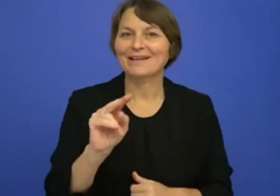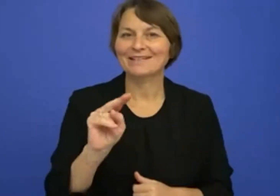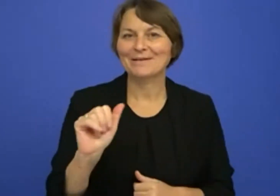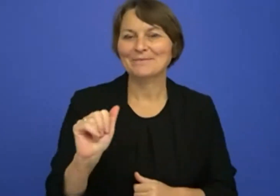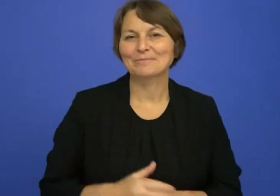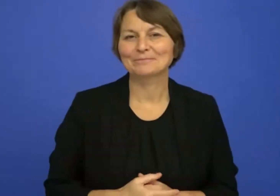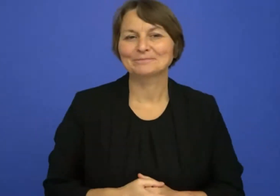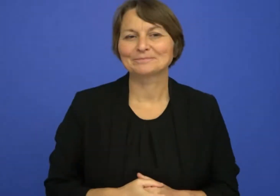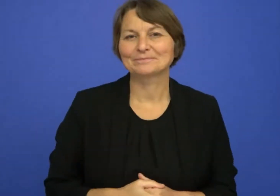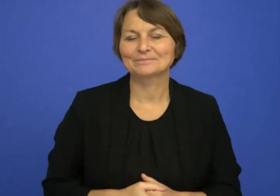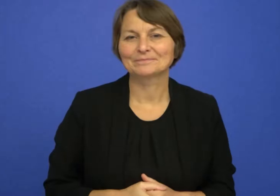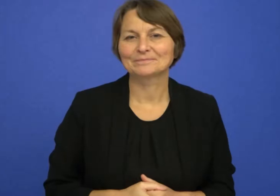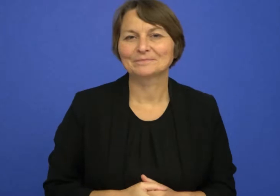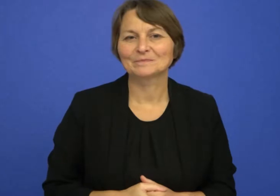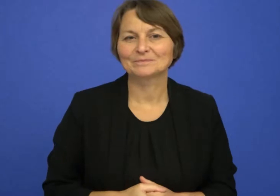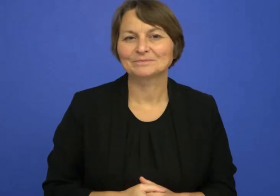parole.